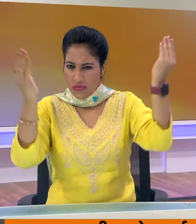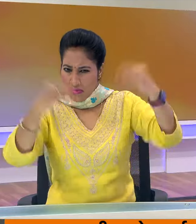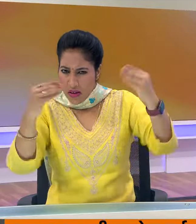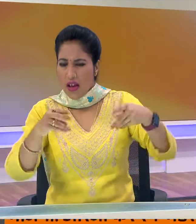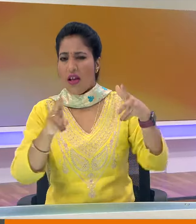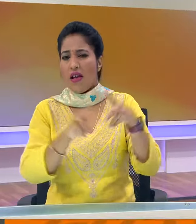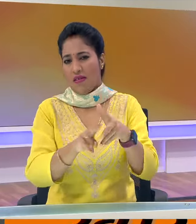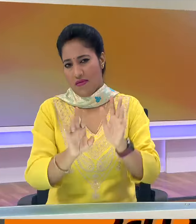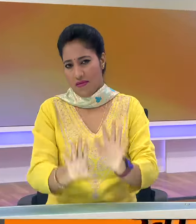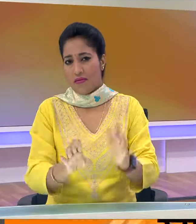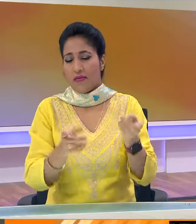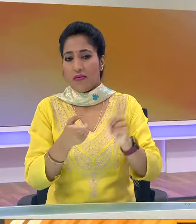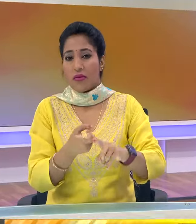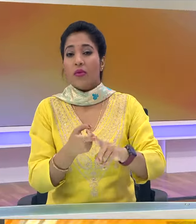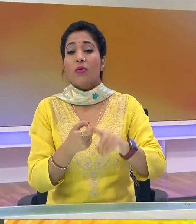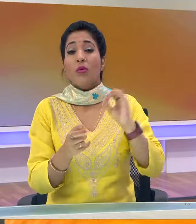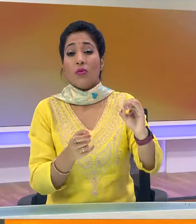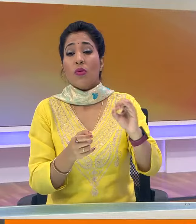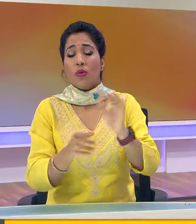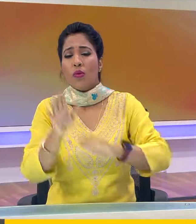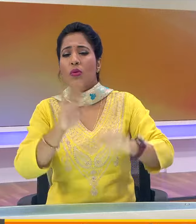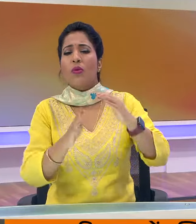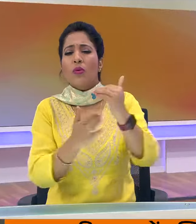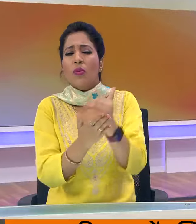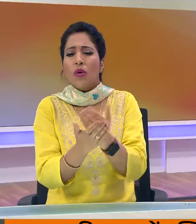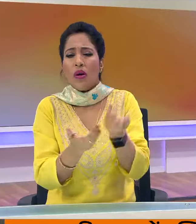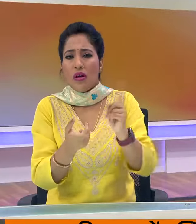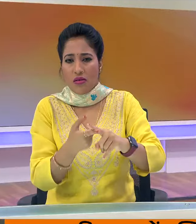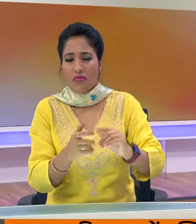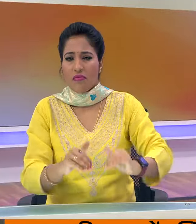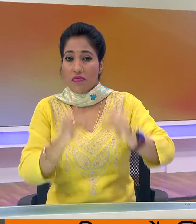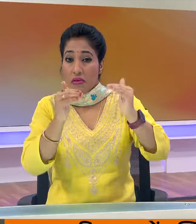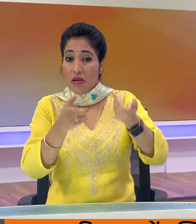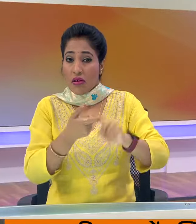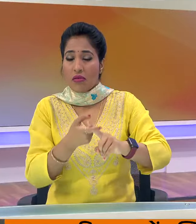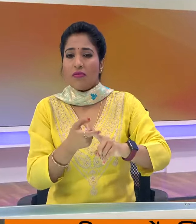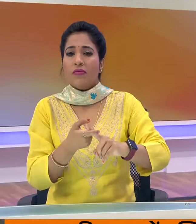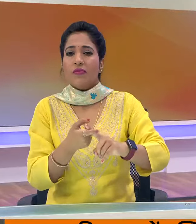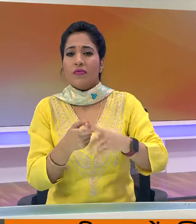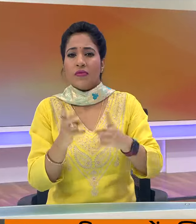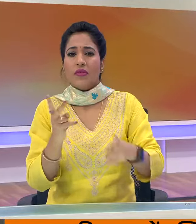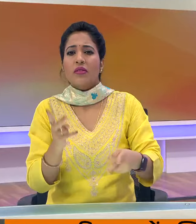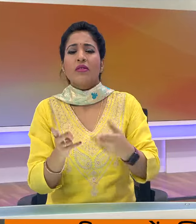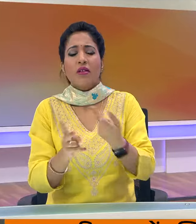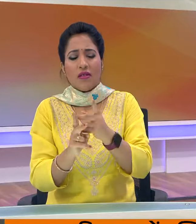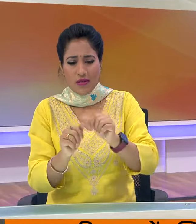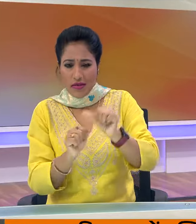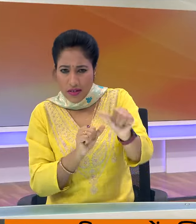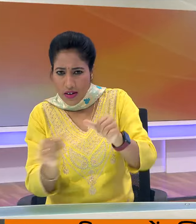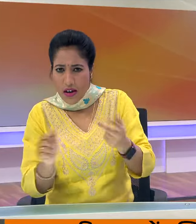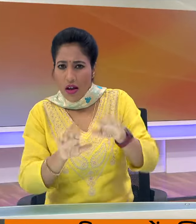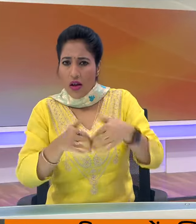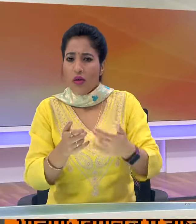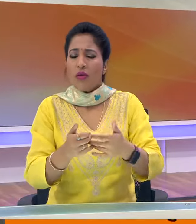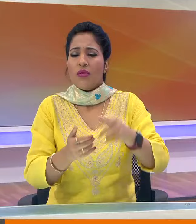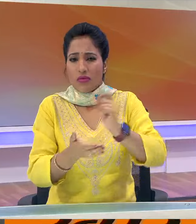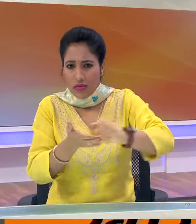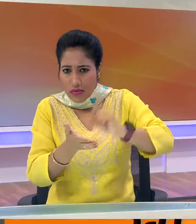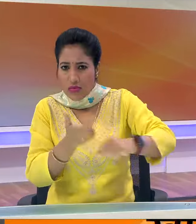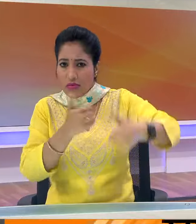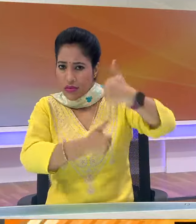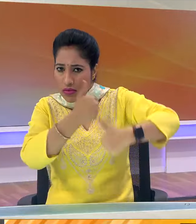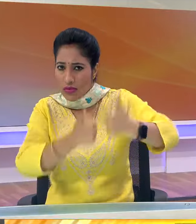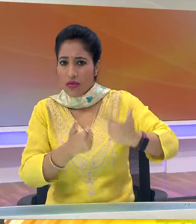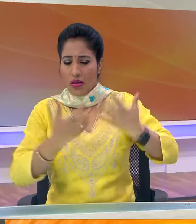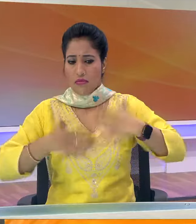हमारा ऑब्स्टिकल का जो था वो थोड़ा स्लिपरी था। मैप रीडिंग, जजिंग डिस्टेंस, रिटन टेस्ट, हाइजीन